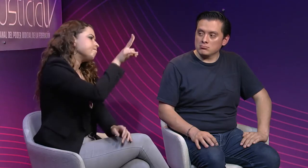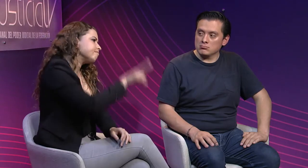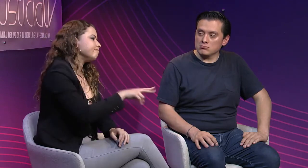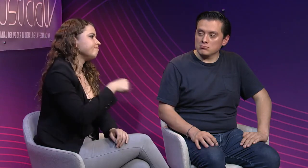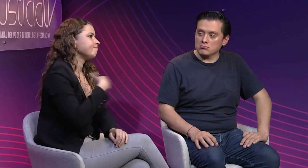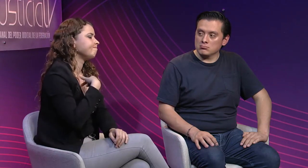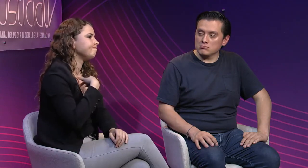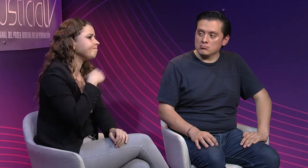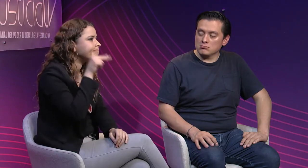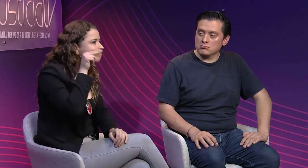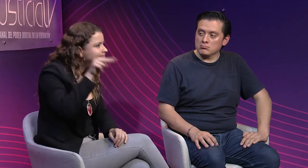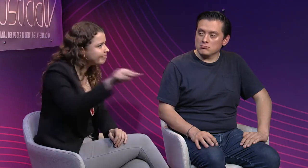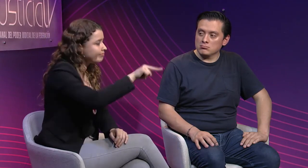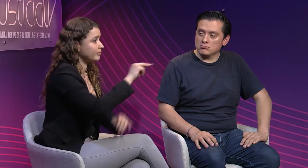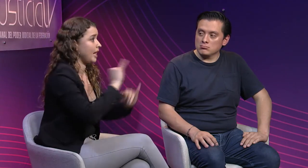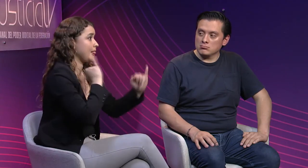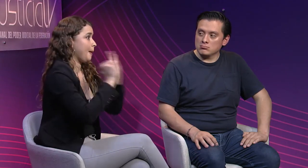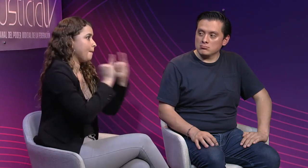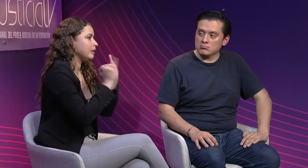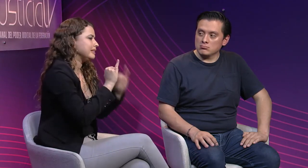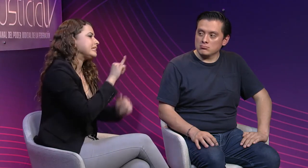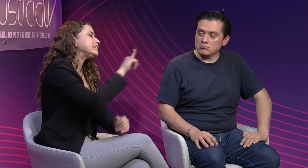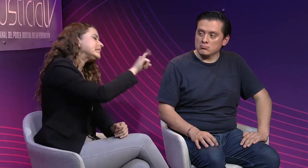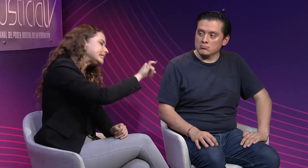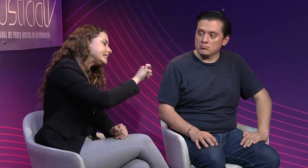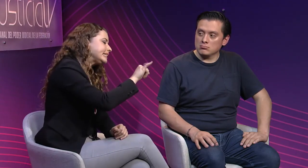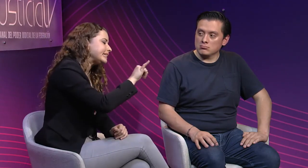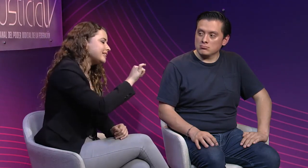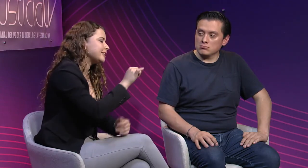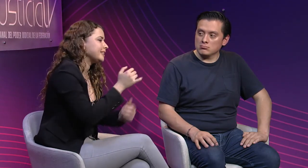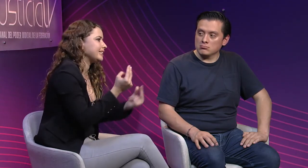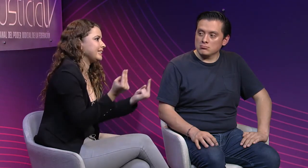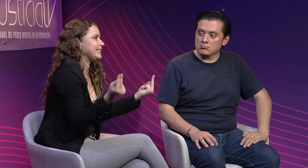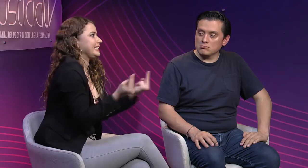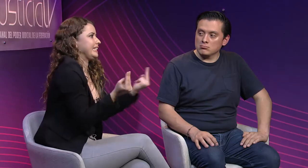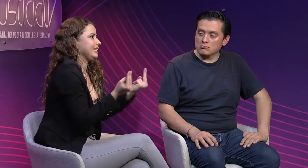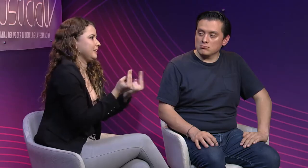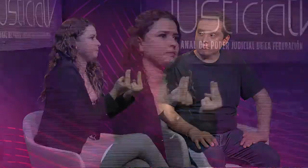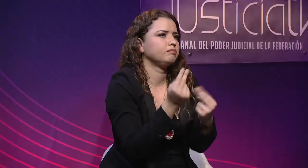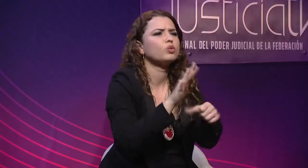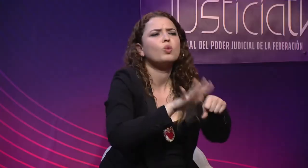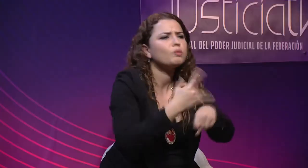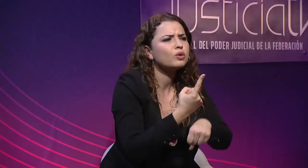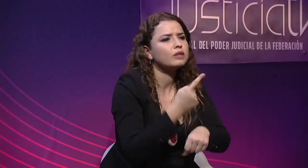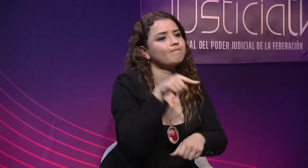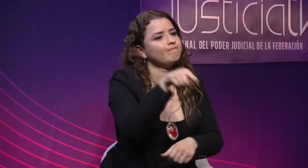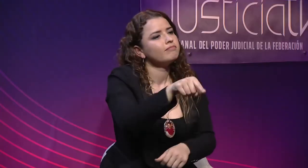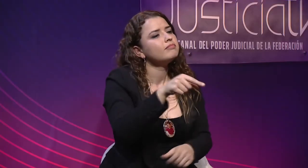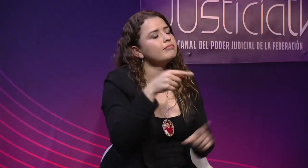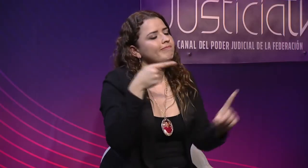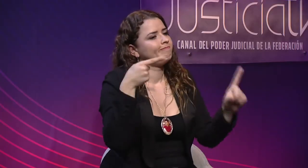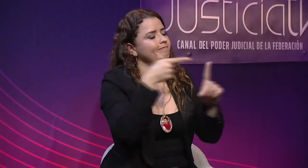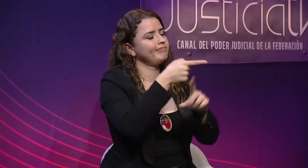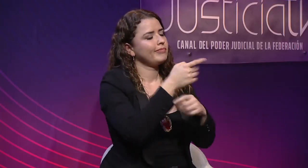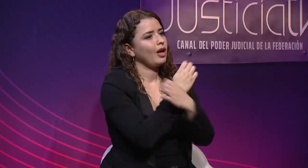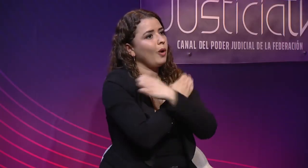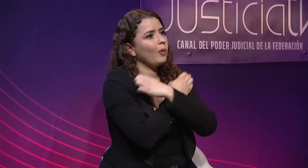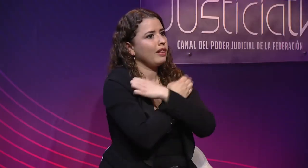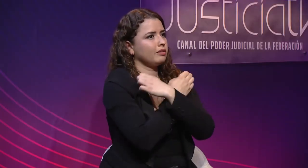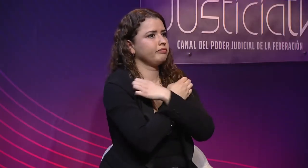y lo cierto es que ahorita he visto que es muy necesario los intérpretes a veces, ¿no? Sobre